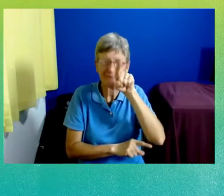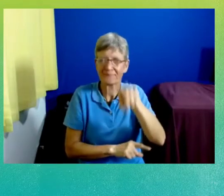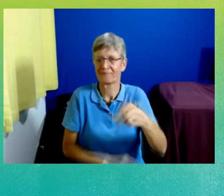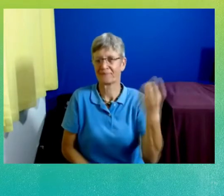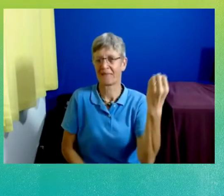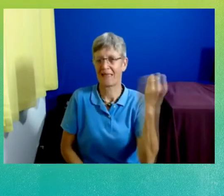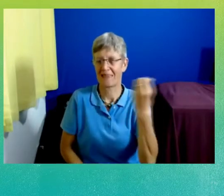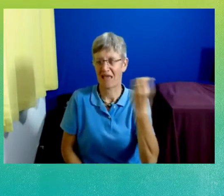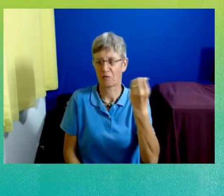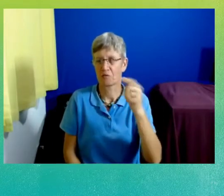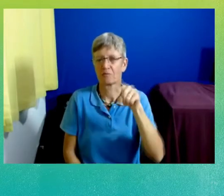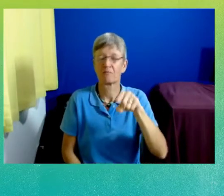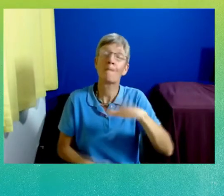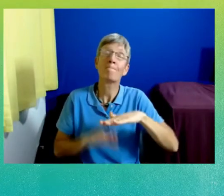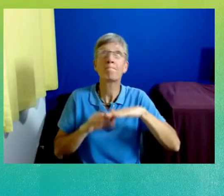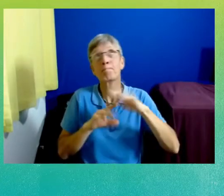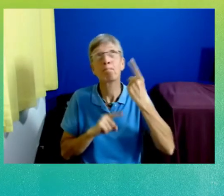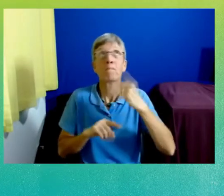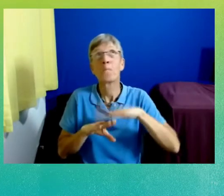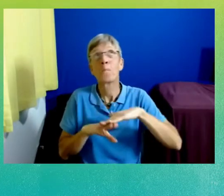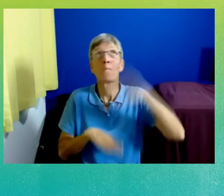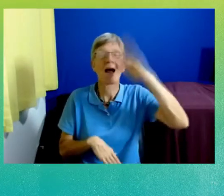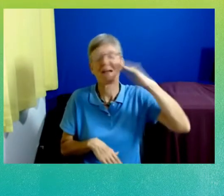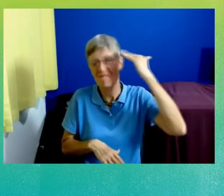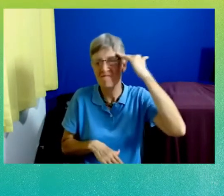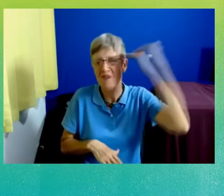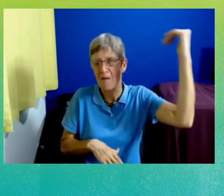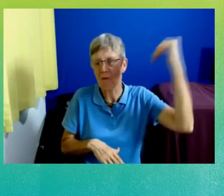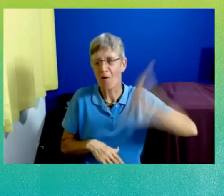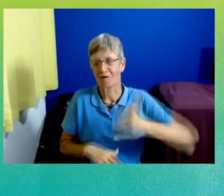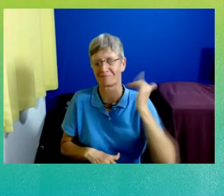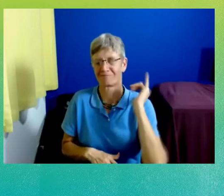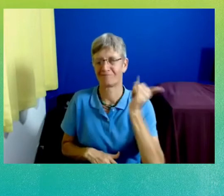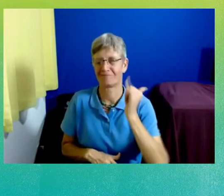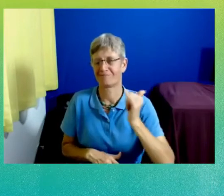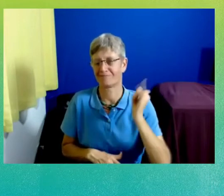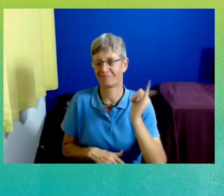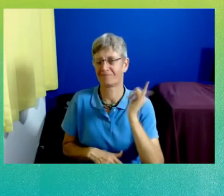veja nessa gravura, né, o Nelson está fazendo.